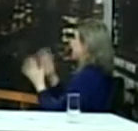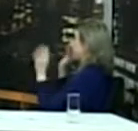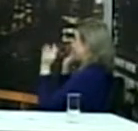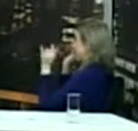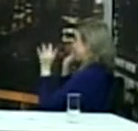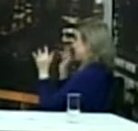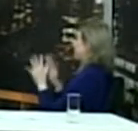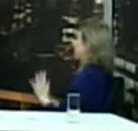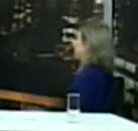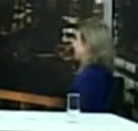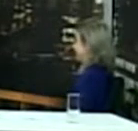começaram a namorar?